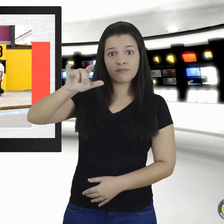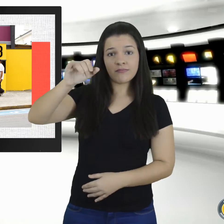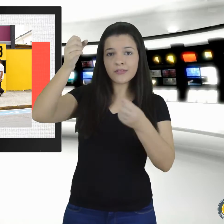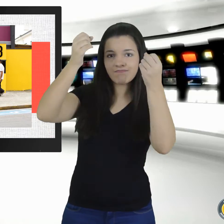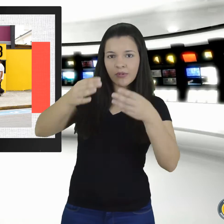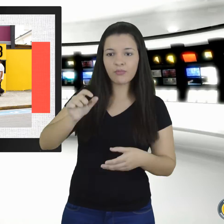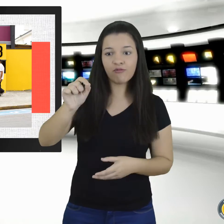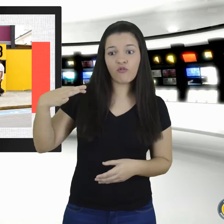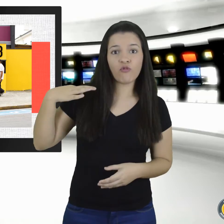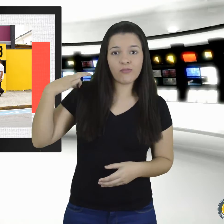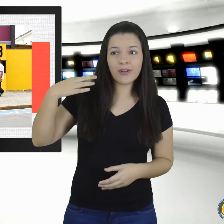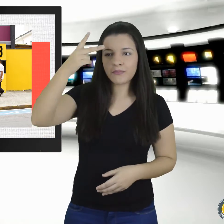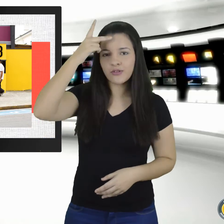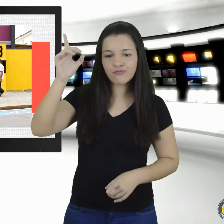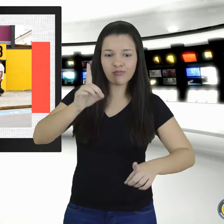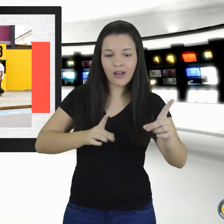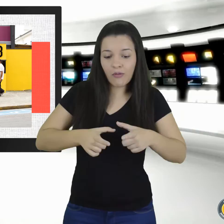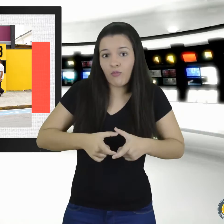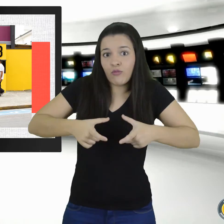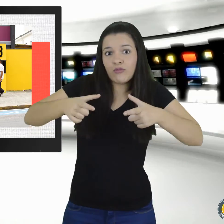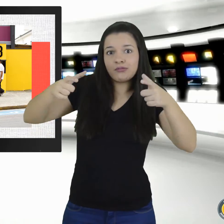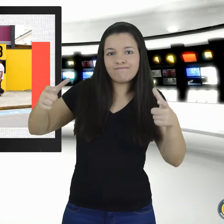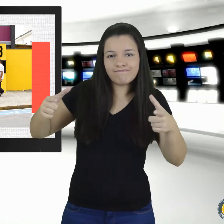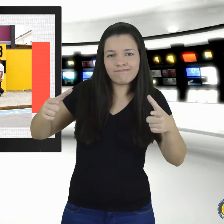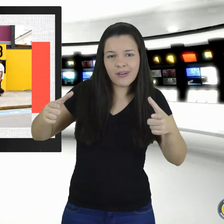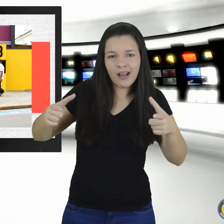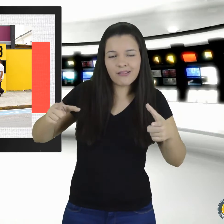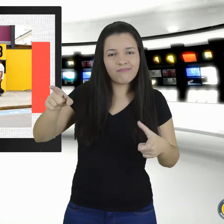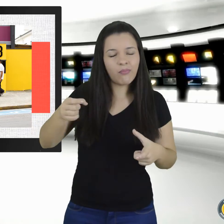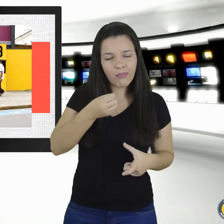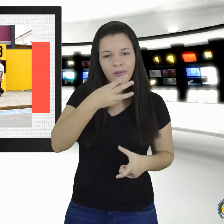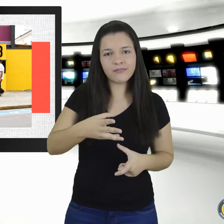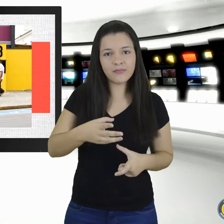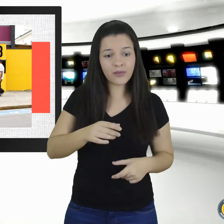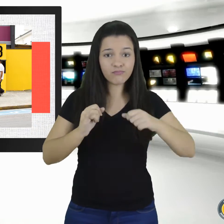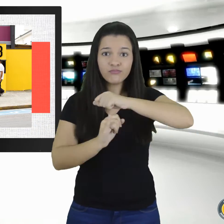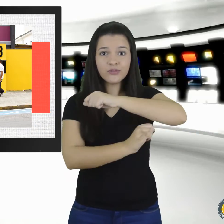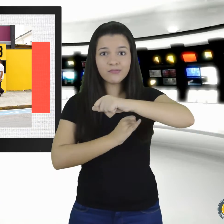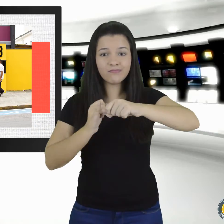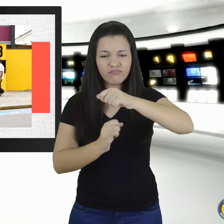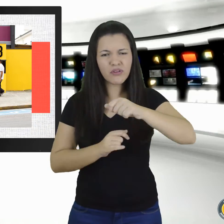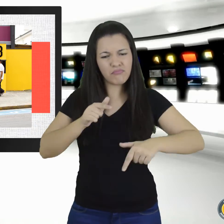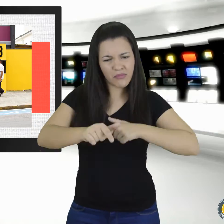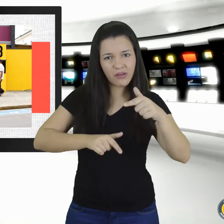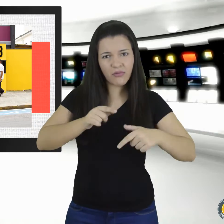houve aumento do trabalho voluntário. Segundo ela, essa é uma parte na qual a instituição está